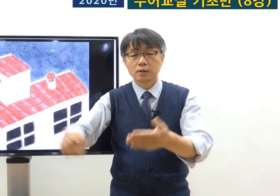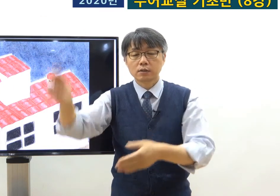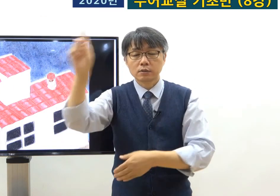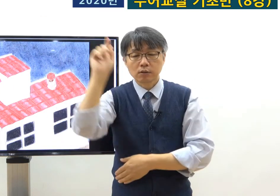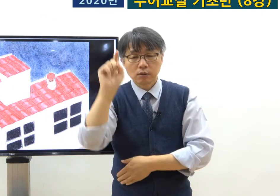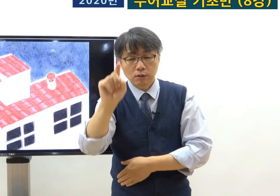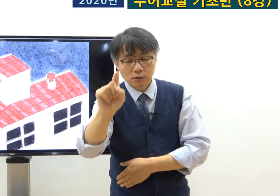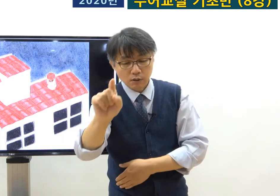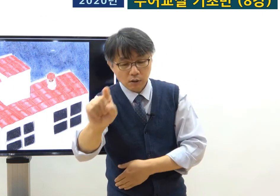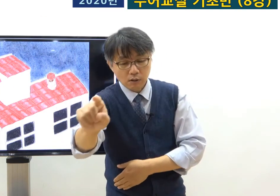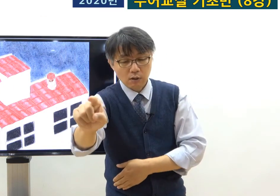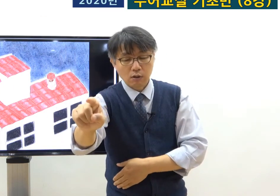노래하는